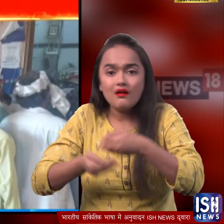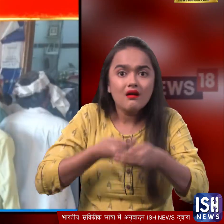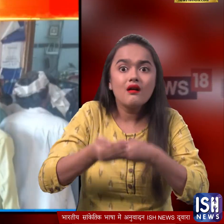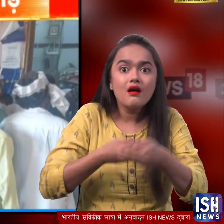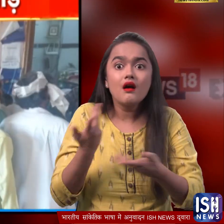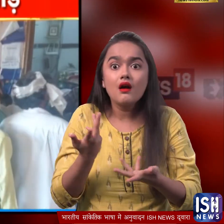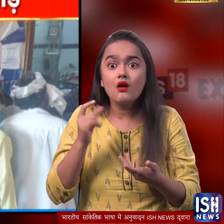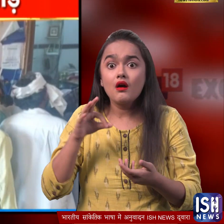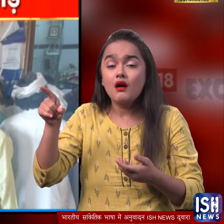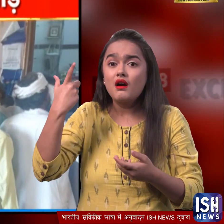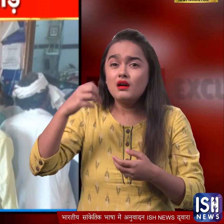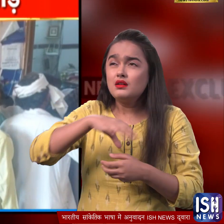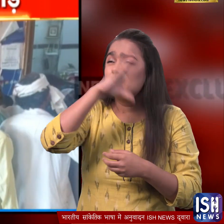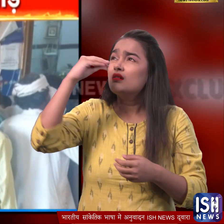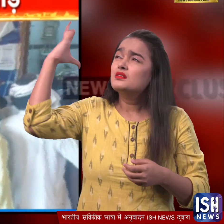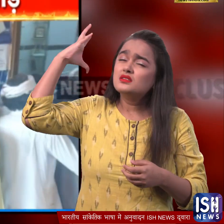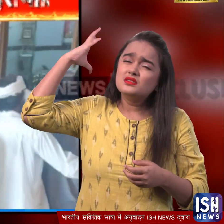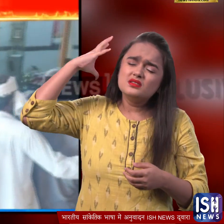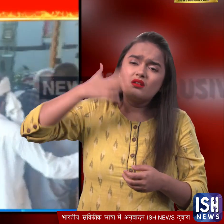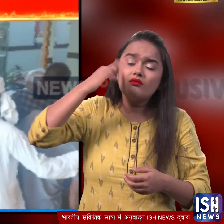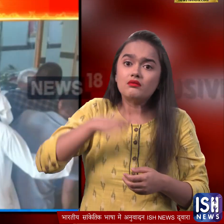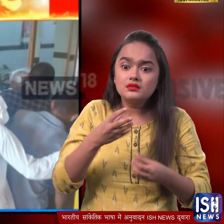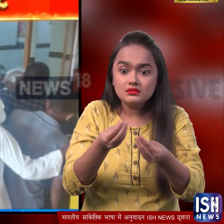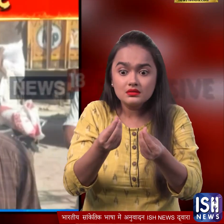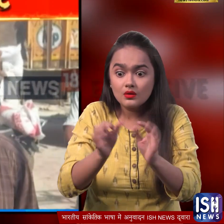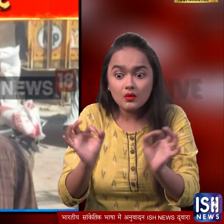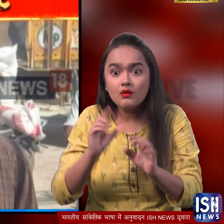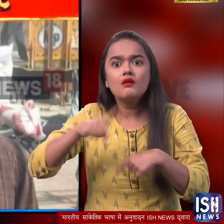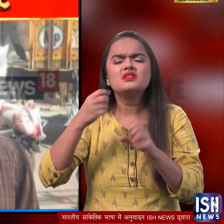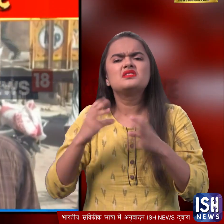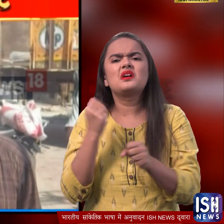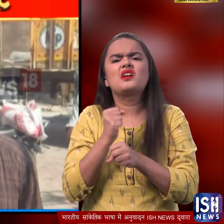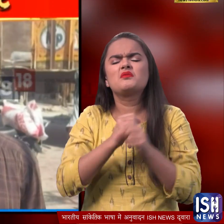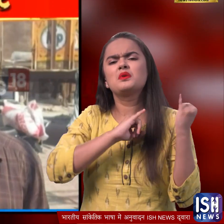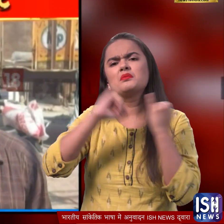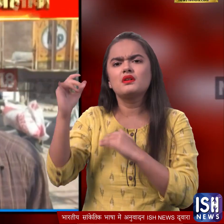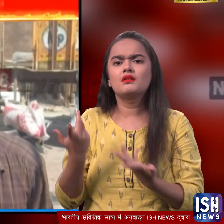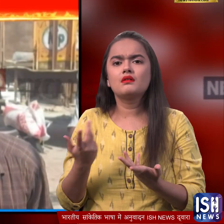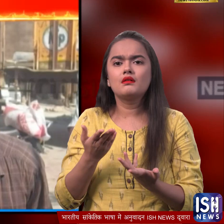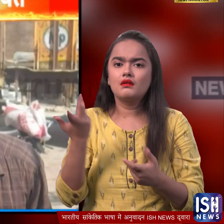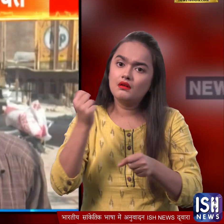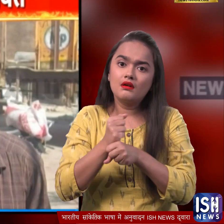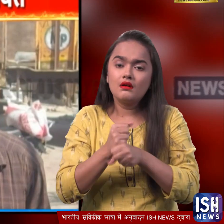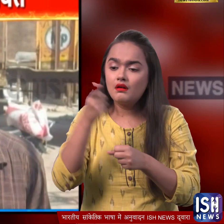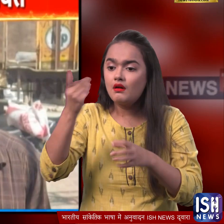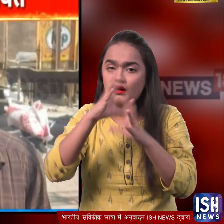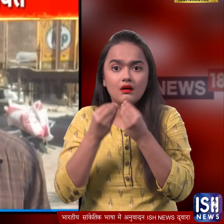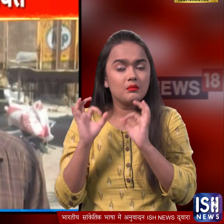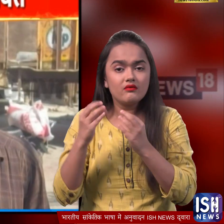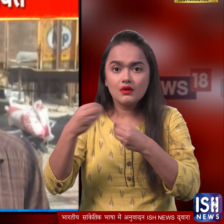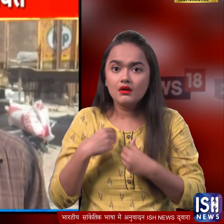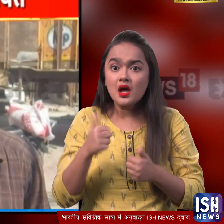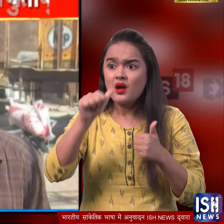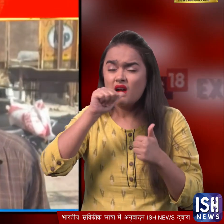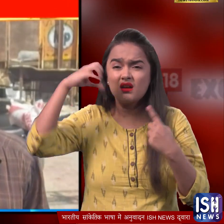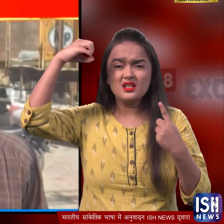को जब दिन भर धूप में इंतजार करने के बावजूद खाद नहीं मिली तो वो सरकार को कोसते नजर आए। गहलोत सरकार में राजस्थान में बहुत विशेष